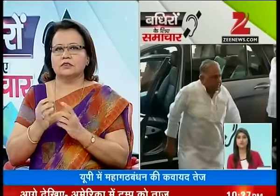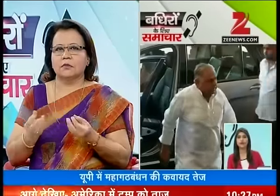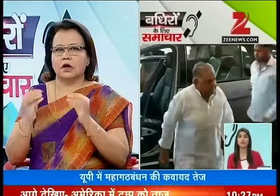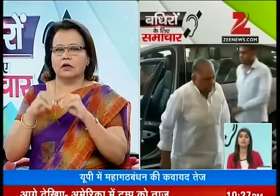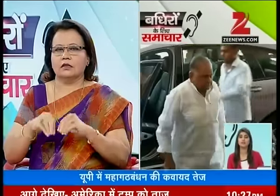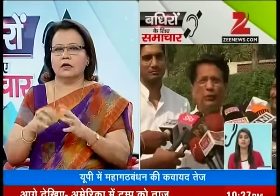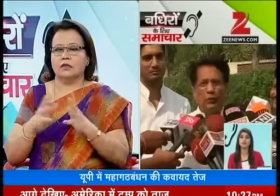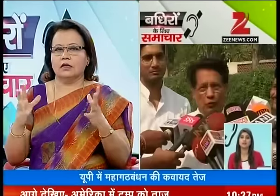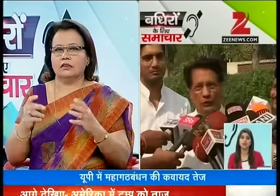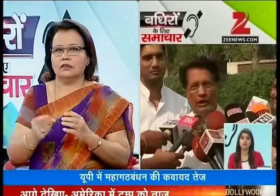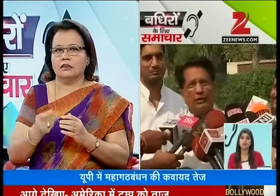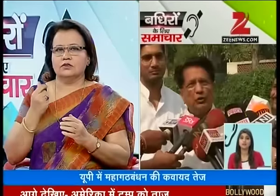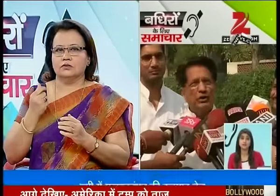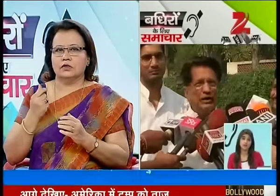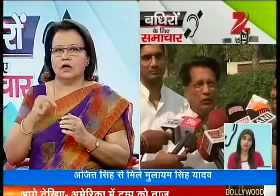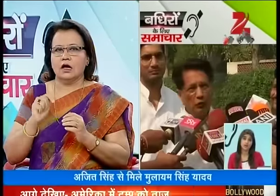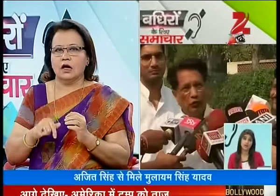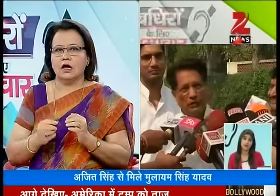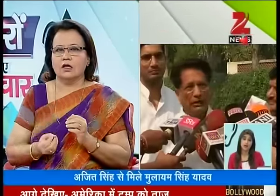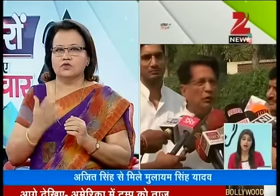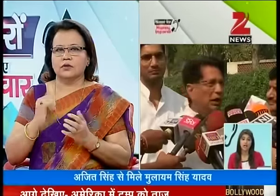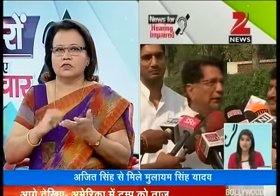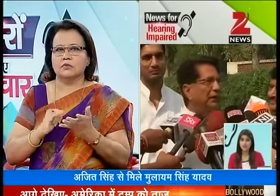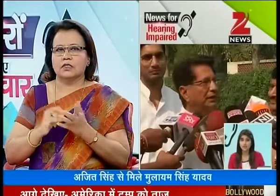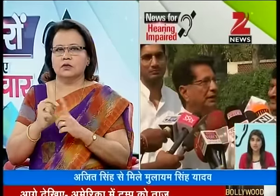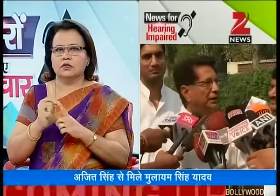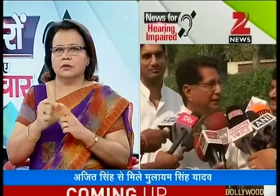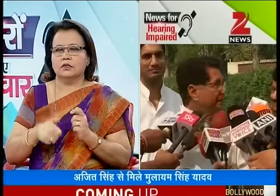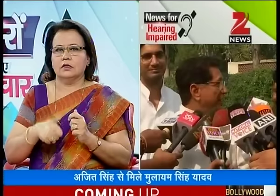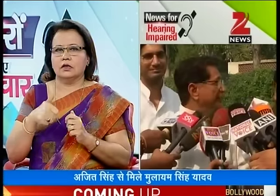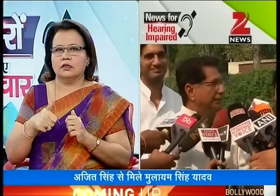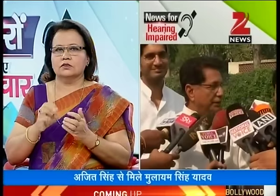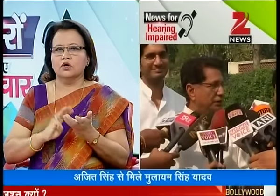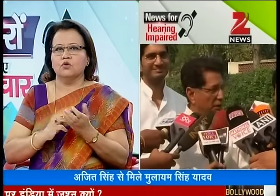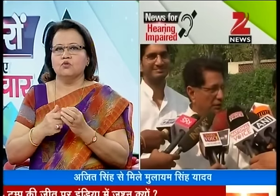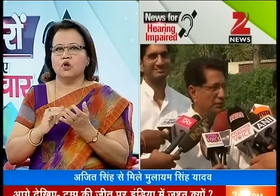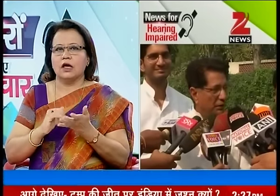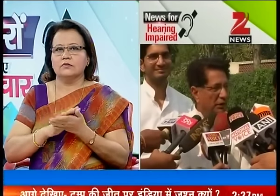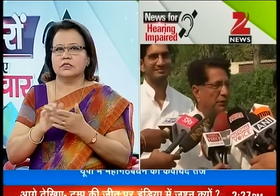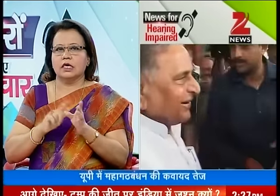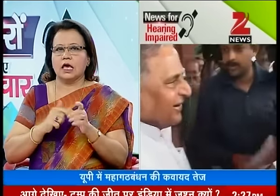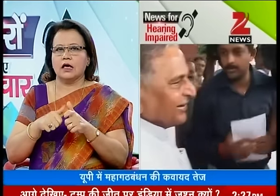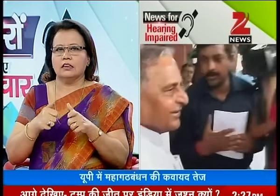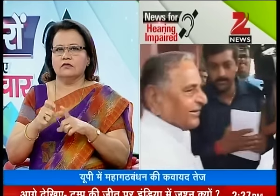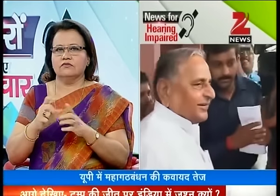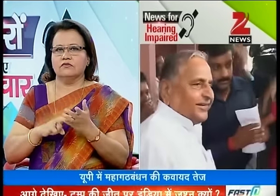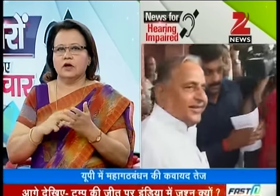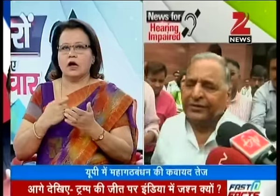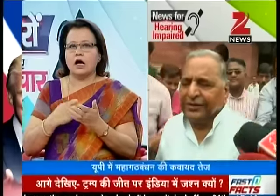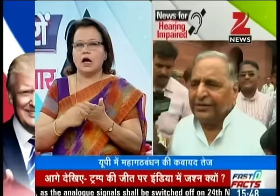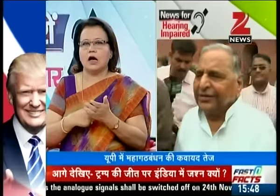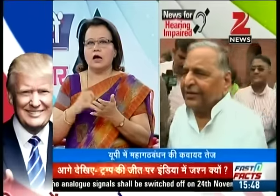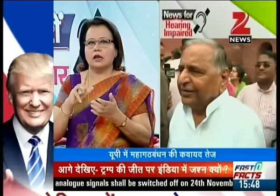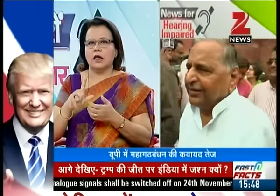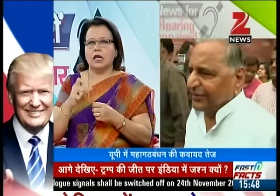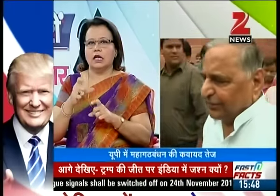उत्तर प्रदेश में महागठबंधन की कवायद तेज हो गई है। आज सुबह समाजवादी पार्टी के अध्यक्ष मुलायम सिंह यादव